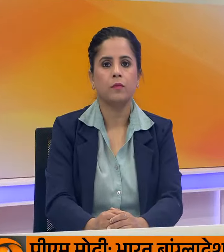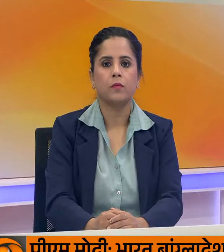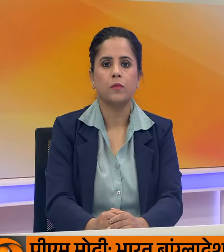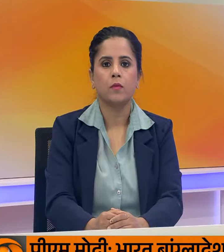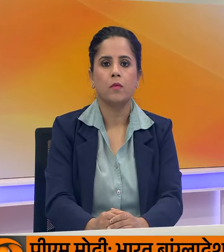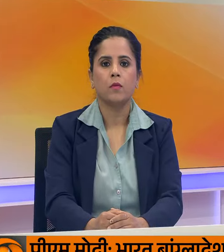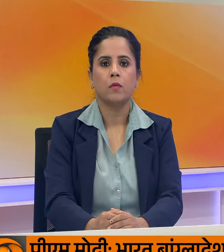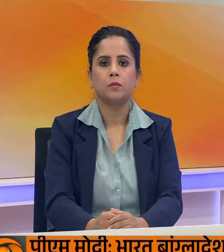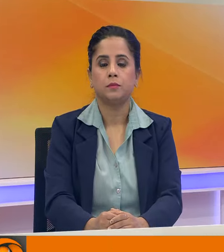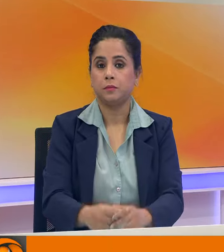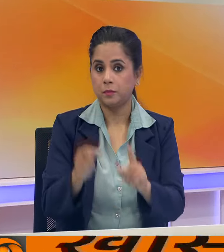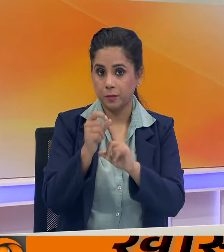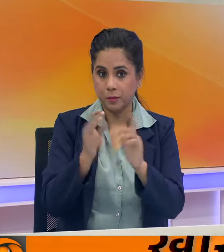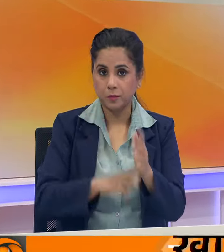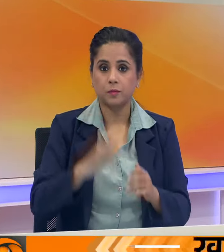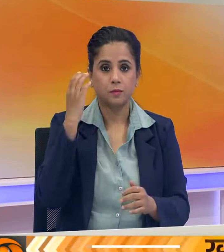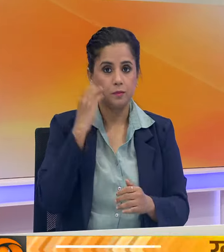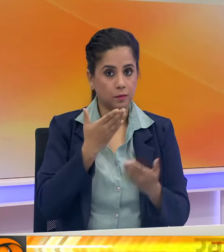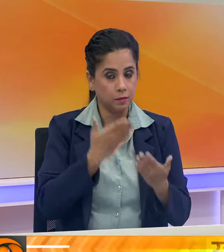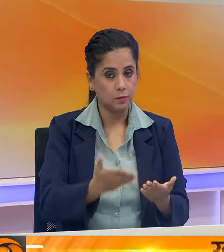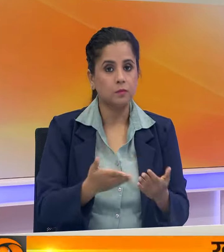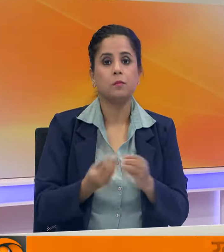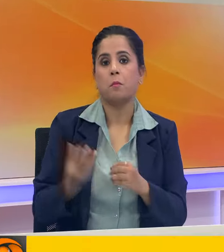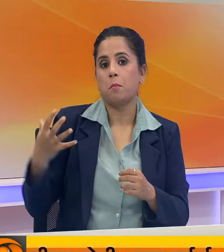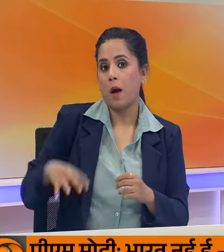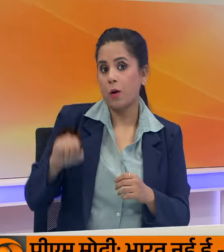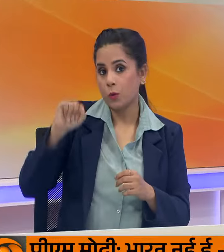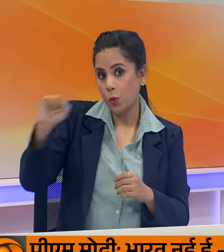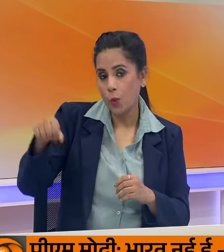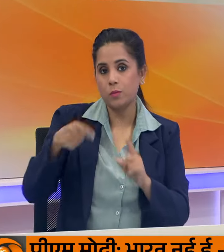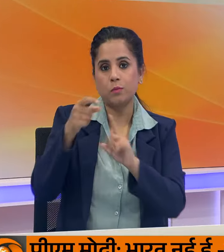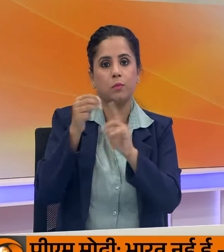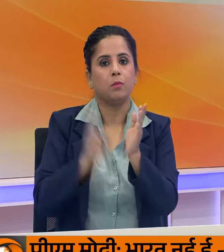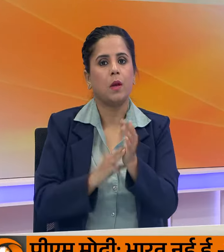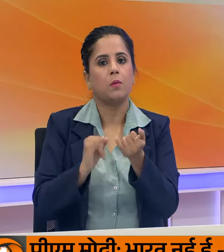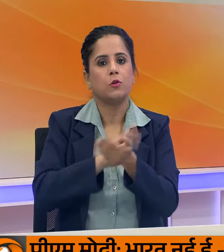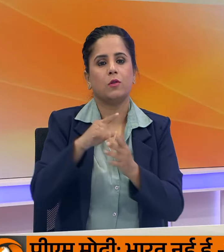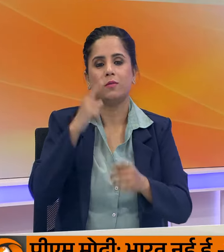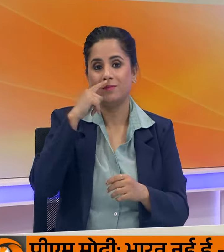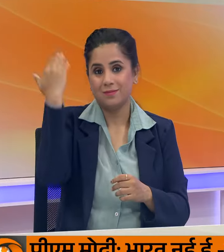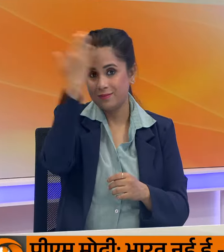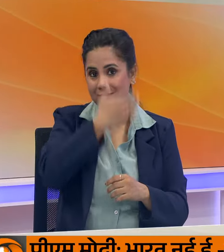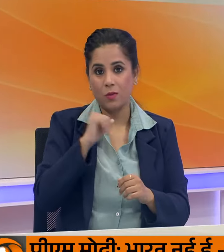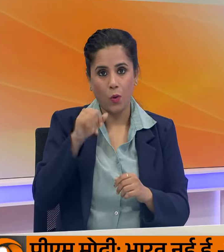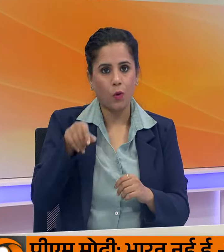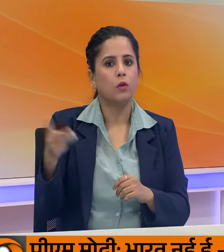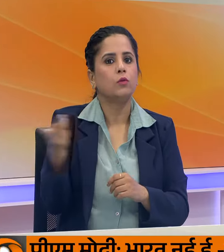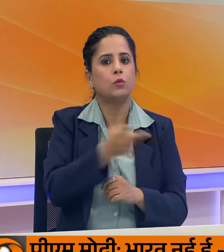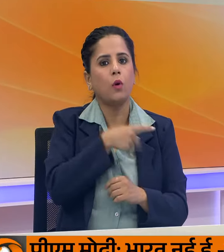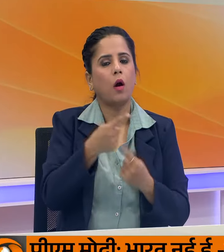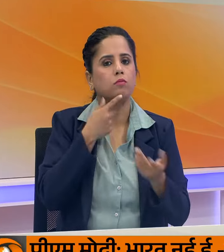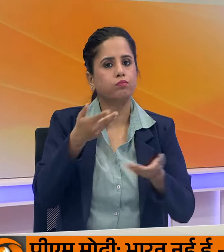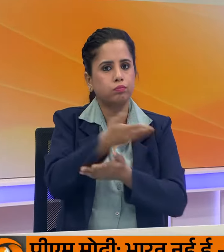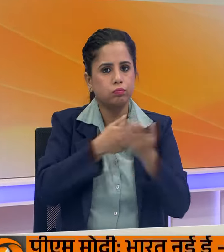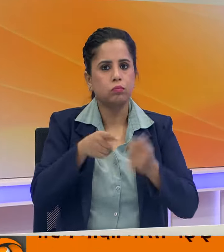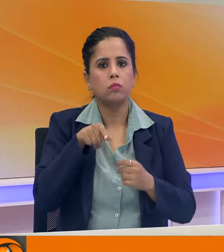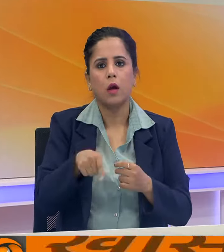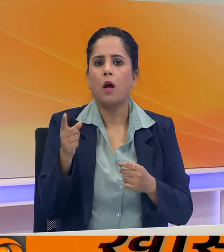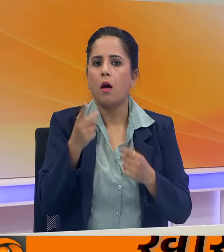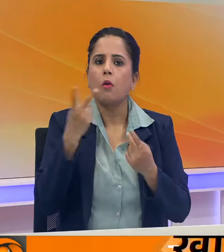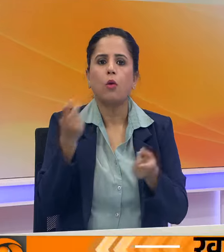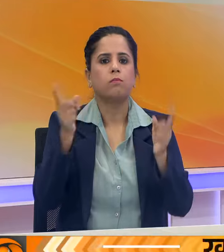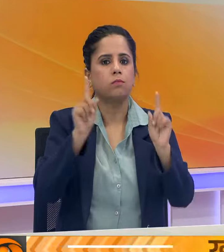हुआ और प्रधानमंत्री नरेंद्र मोदी और बांग्लादेश की प्रधानमंत्री शेख हसीना ने वार्ता के बाद साझा वक्तव्य भी